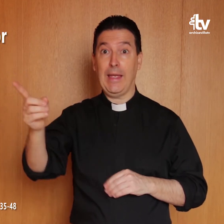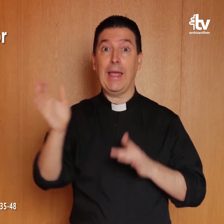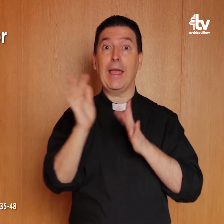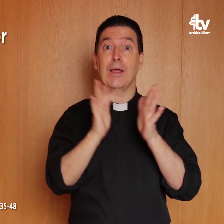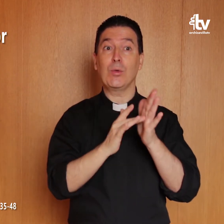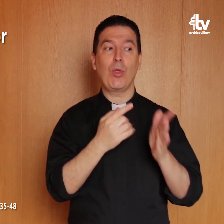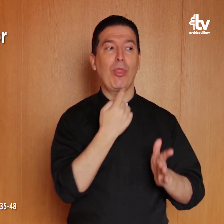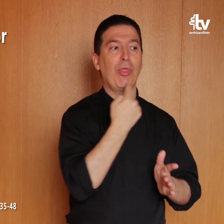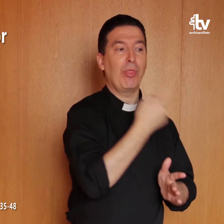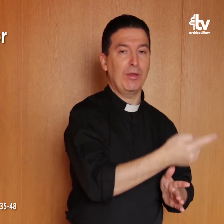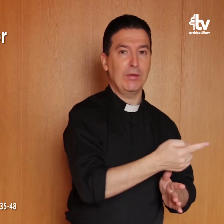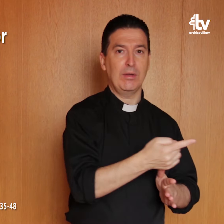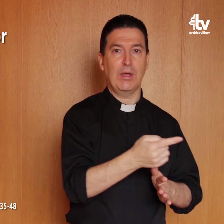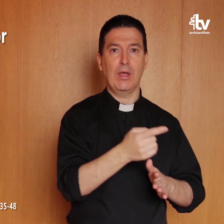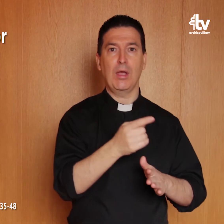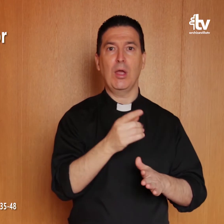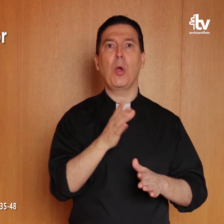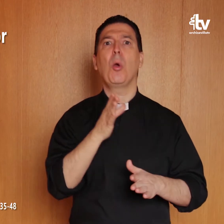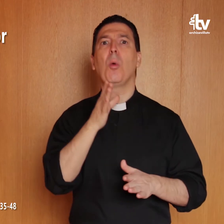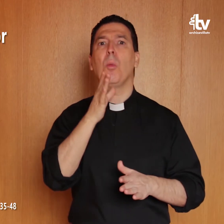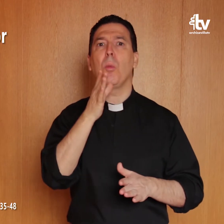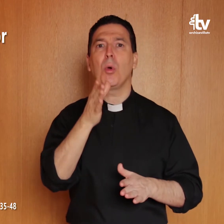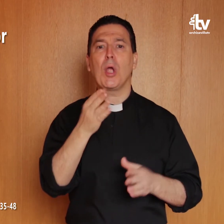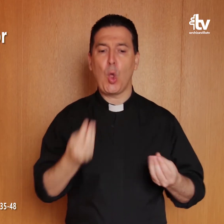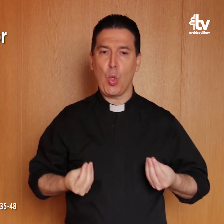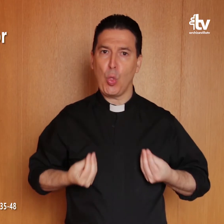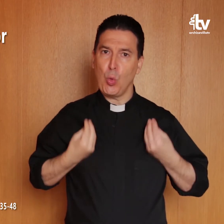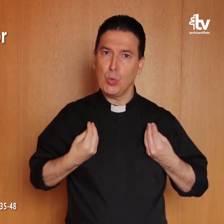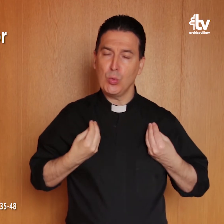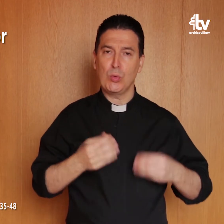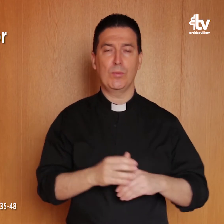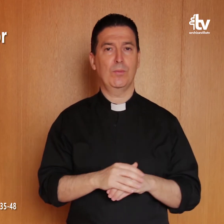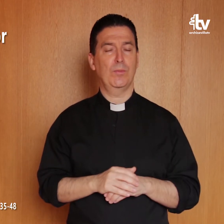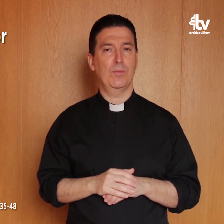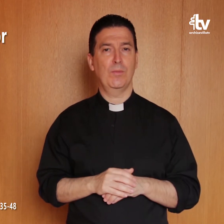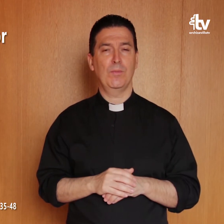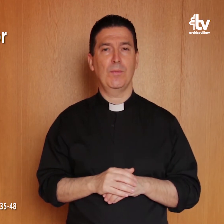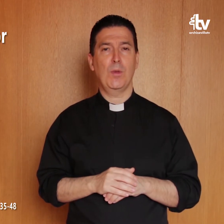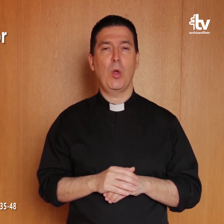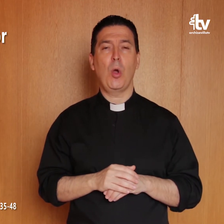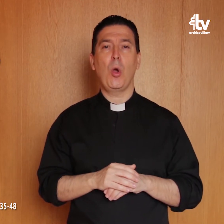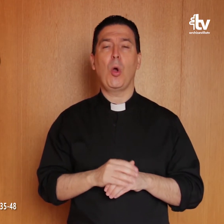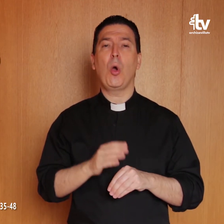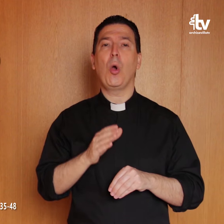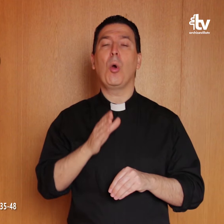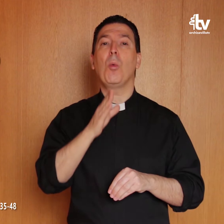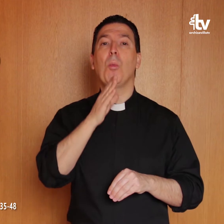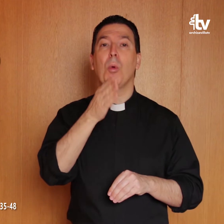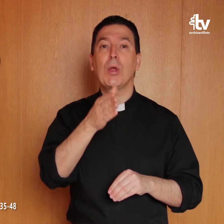Y él les dijo ¿Por qué os alarmáis? ¿Por qué surgen